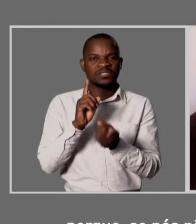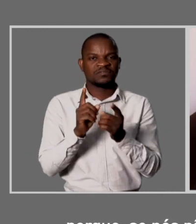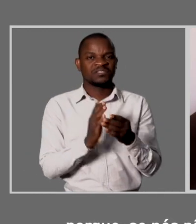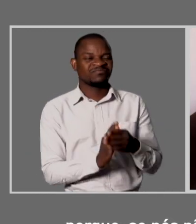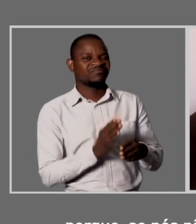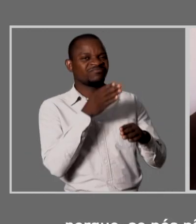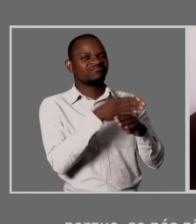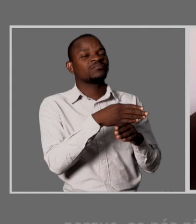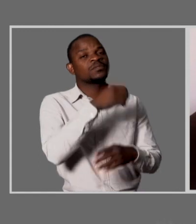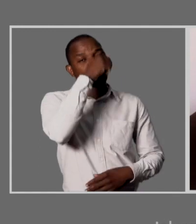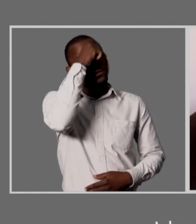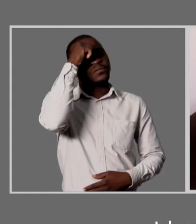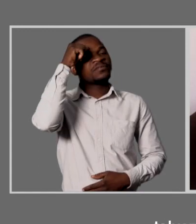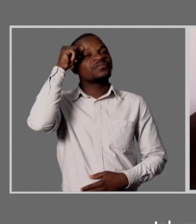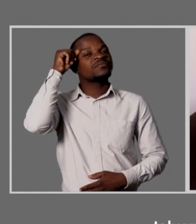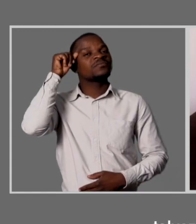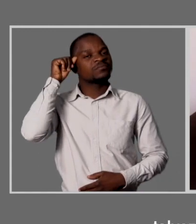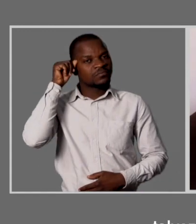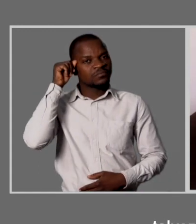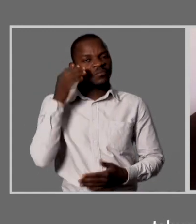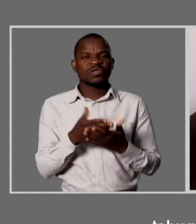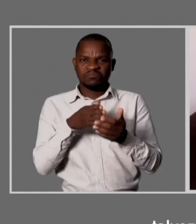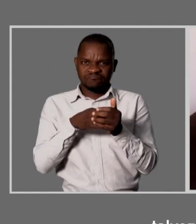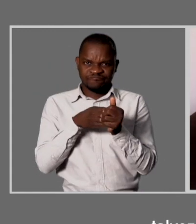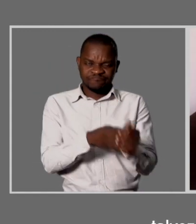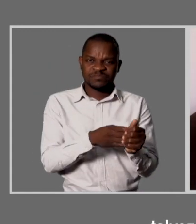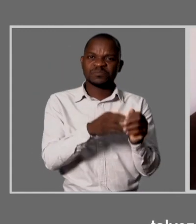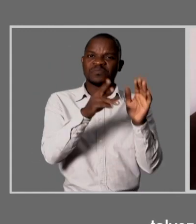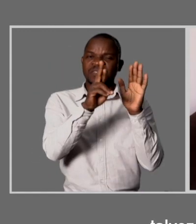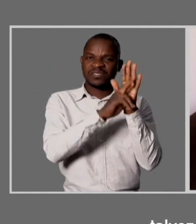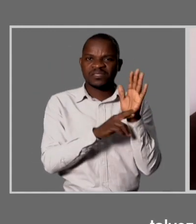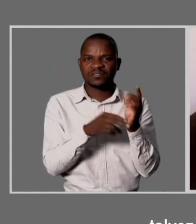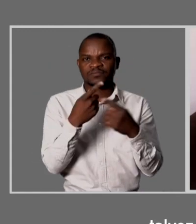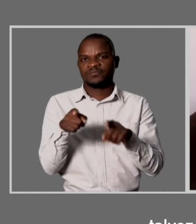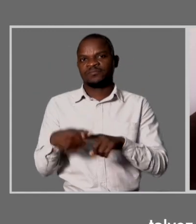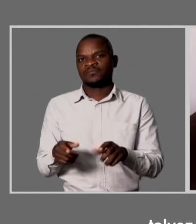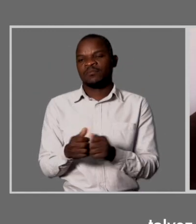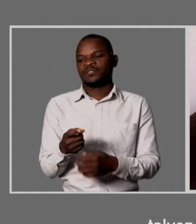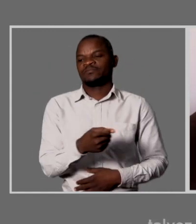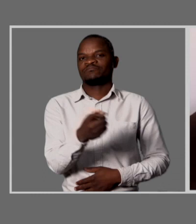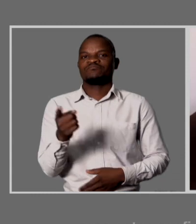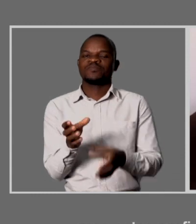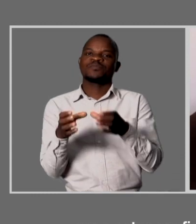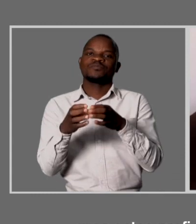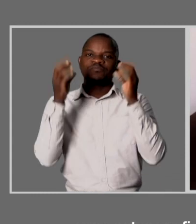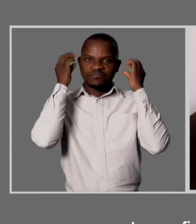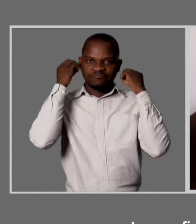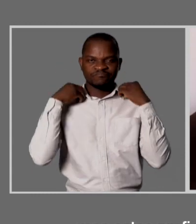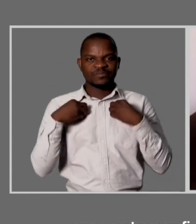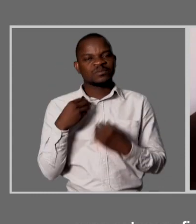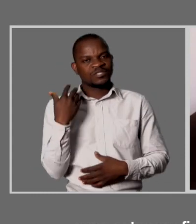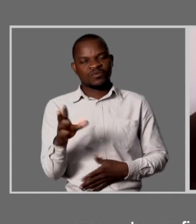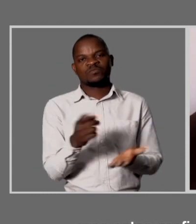segurasse, talvez não conseguíamos fazer todas as, cumpríssemos todas as recomendações que foram dadas. mas esses